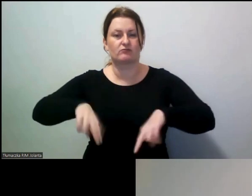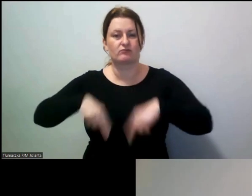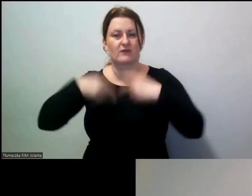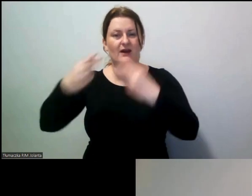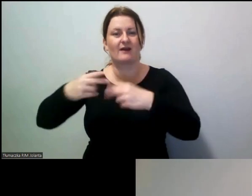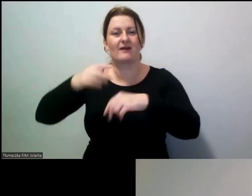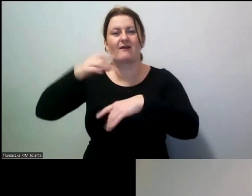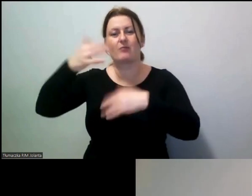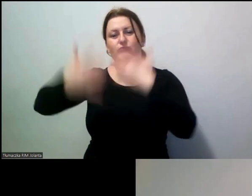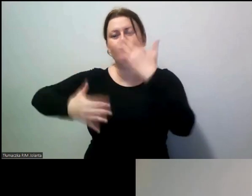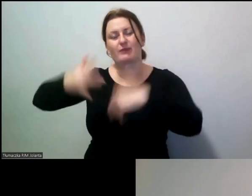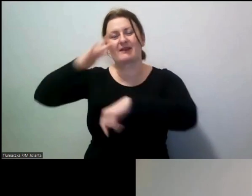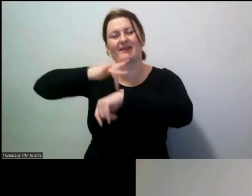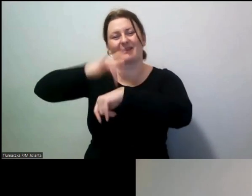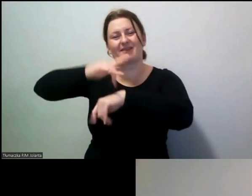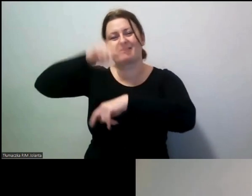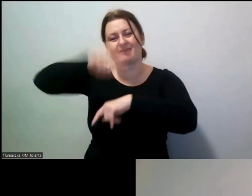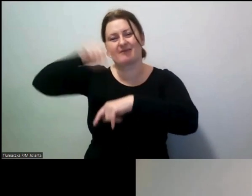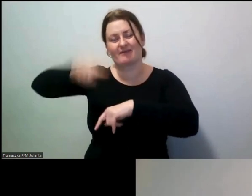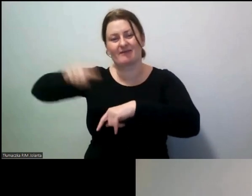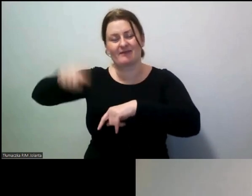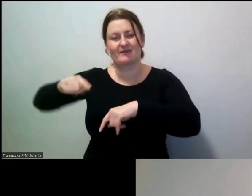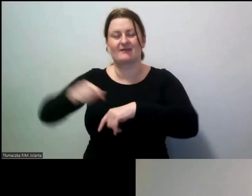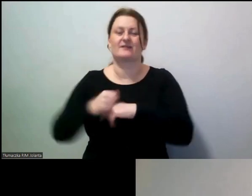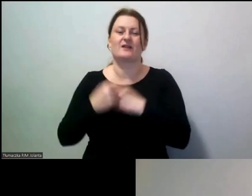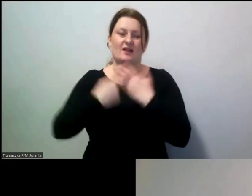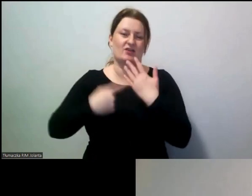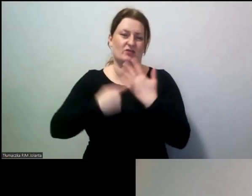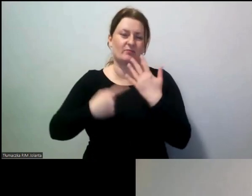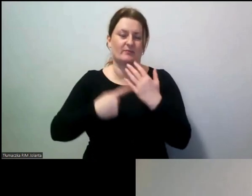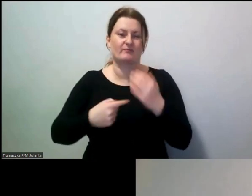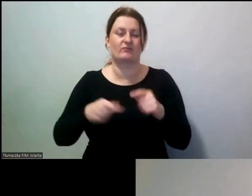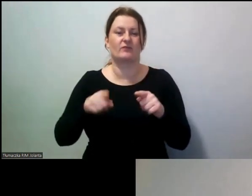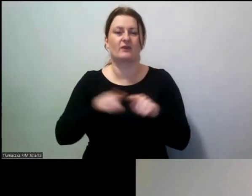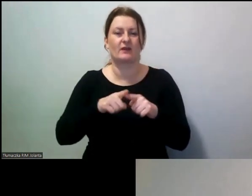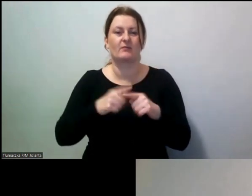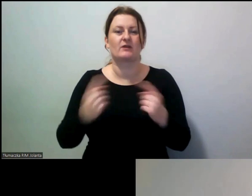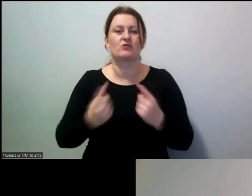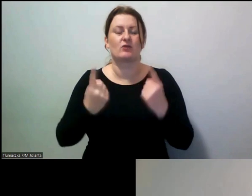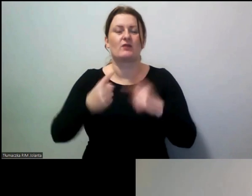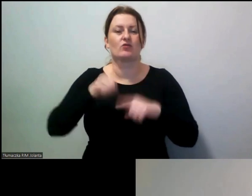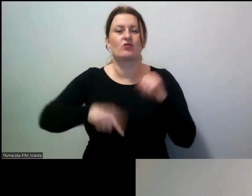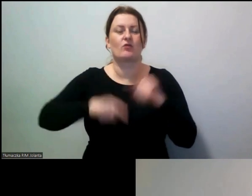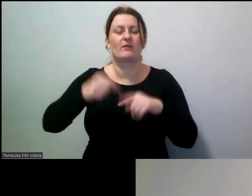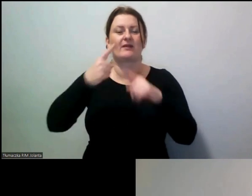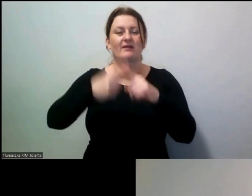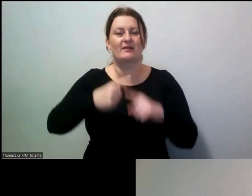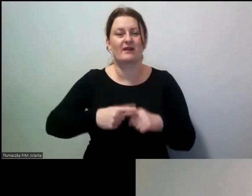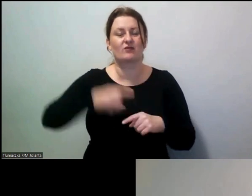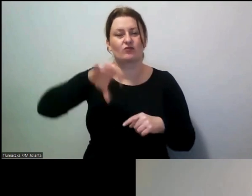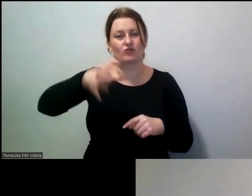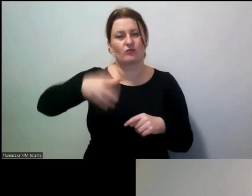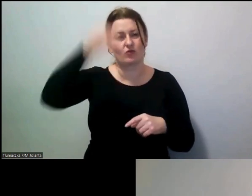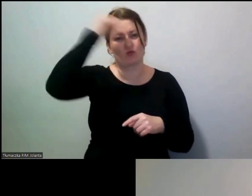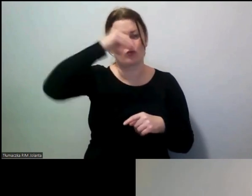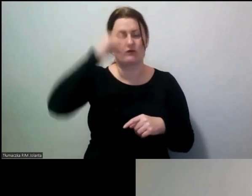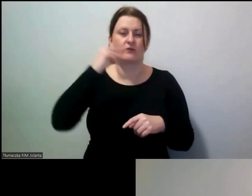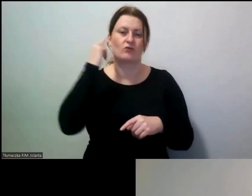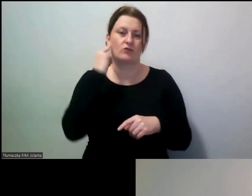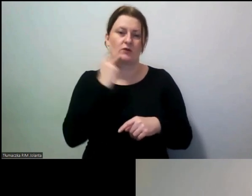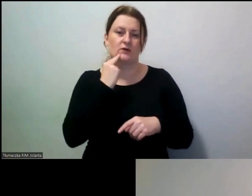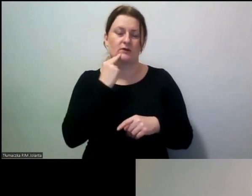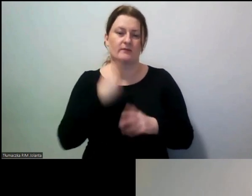statystykowi. Dokładnie taką samą sytuację miałyśmy w przypadku normalizacji testu na grupie uczniów